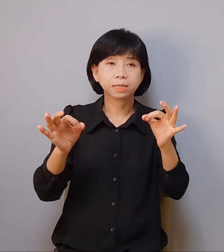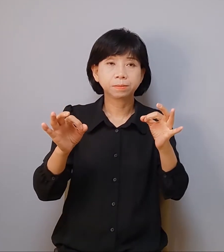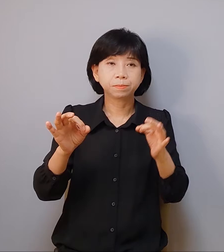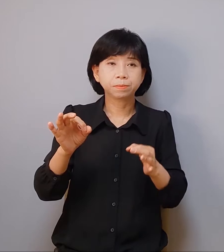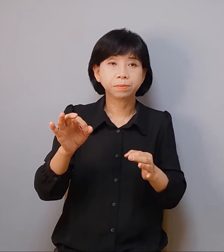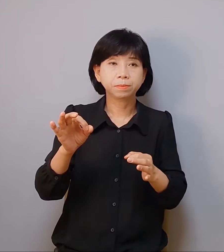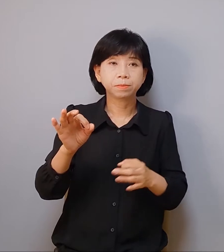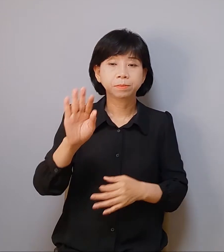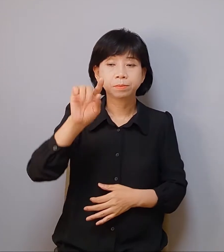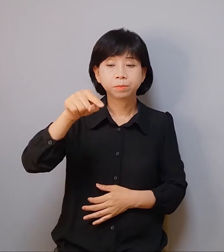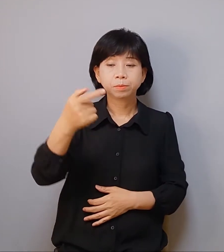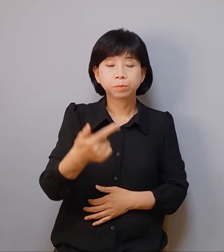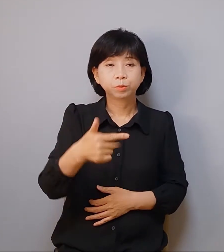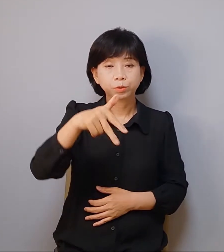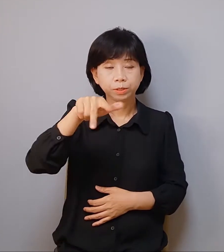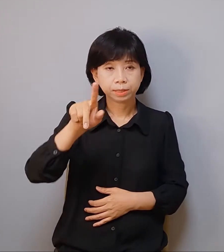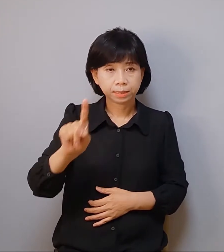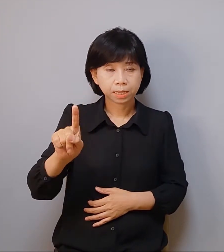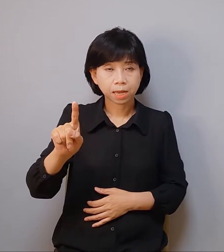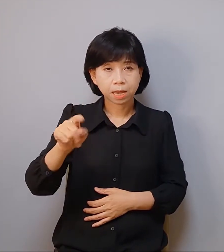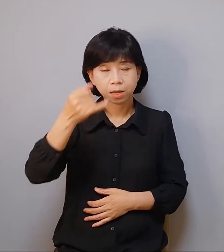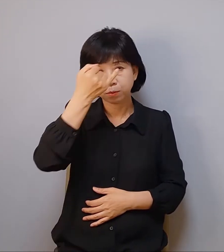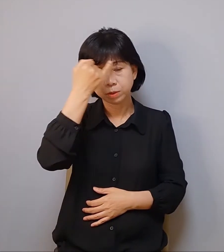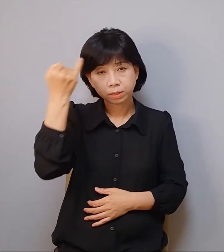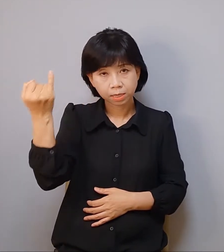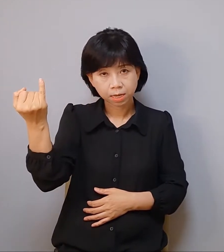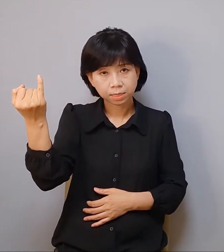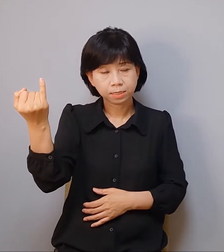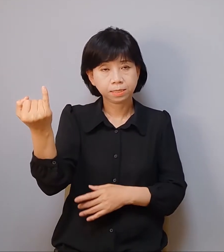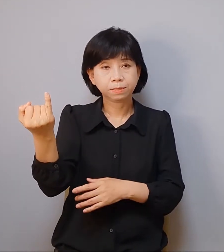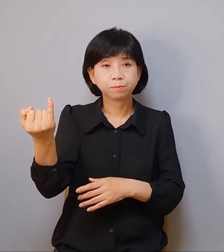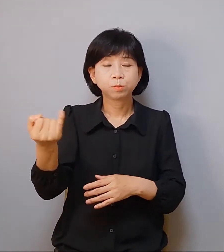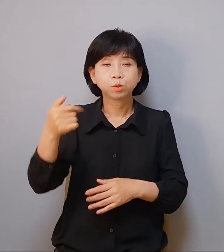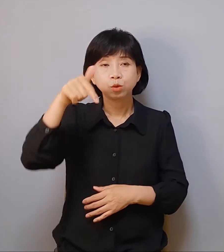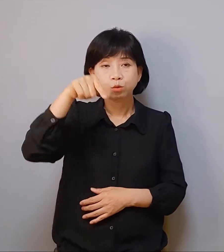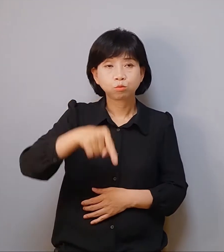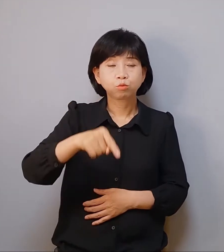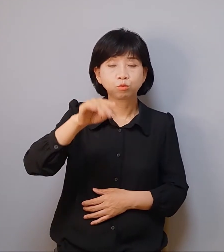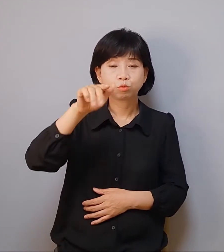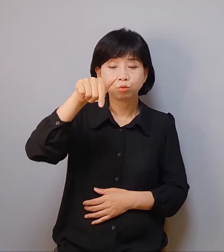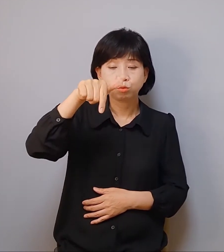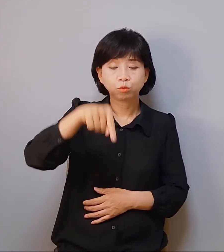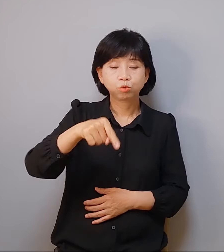권사님 우리 성경책을 선물로 드리도록 하겠습니다. 우리 박수 한번 해주십시오.